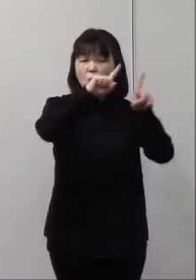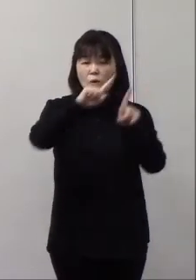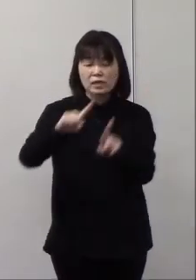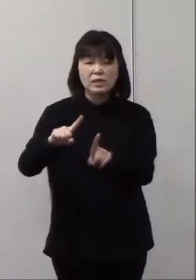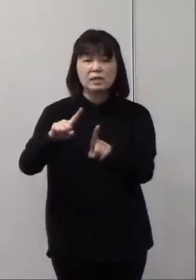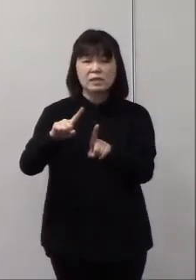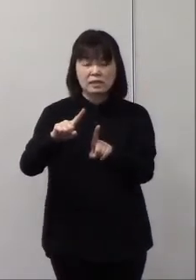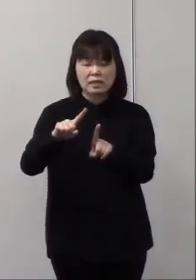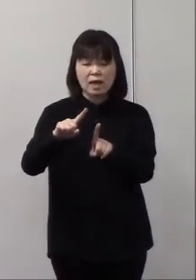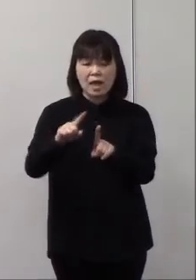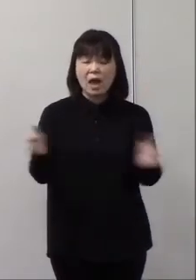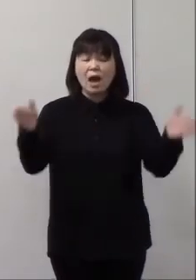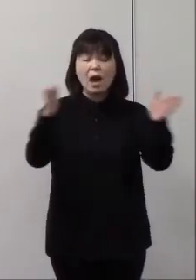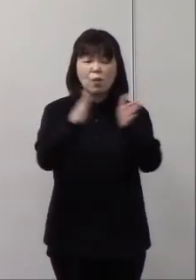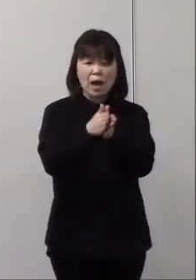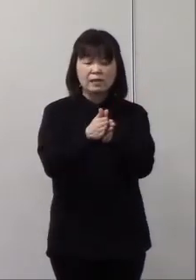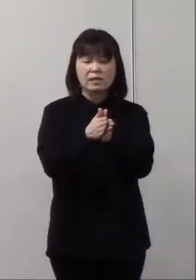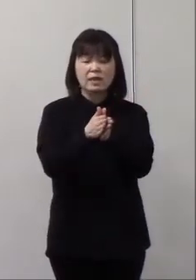、トータルで